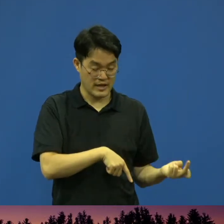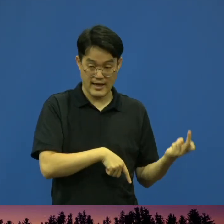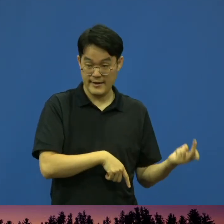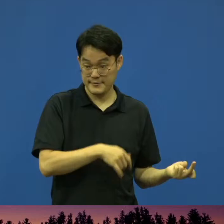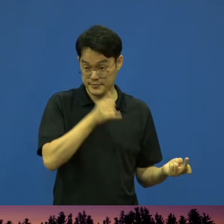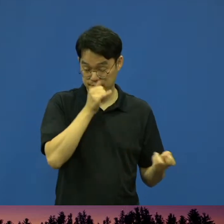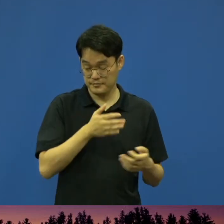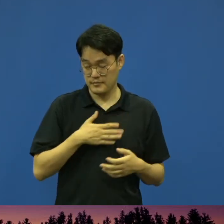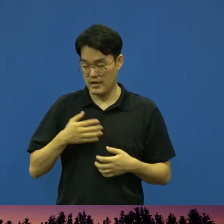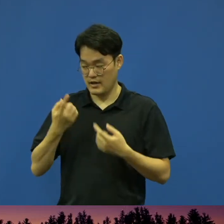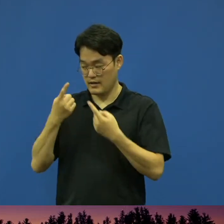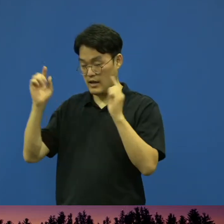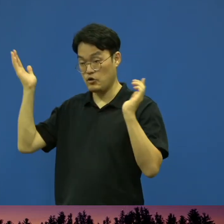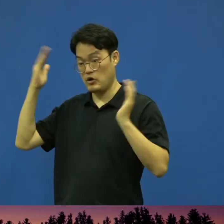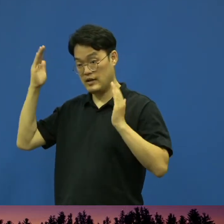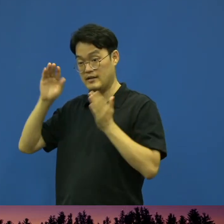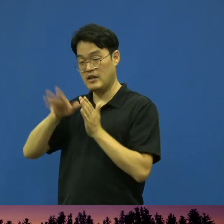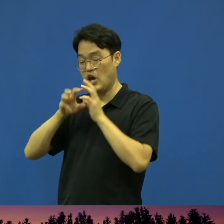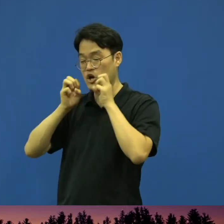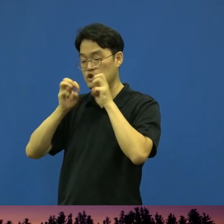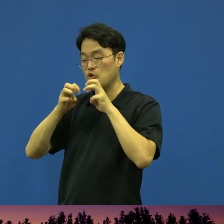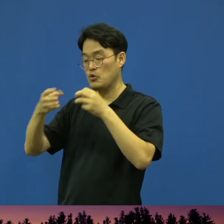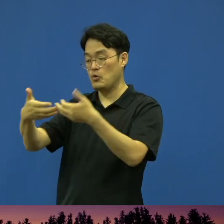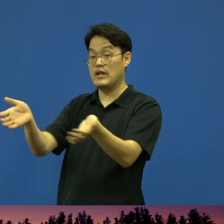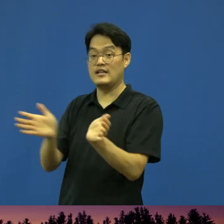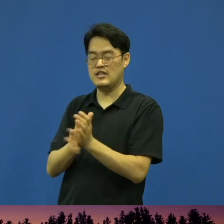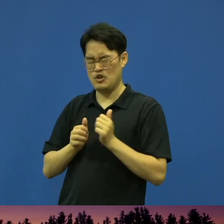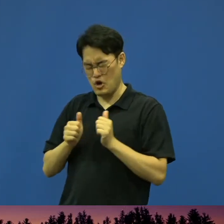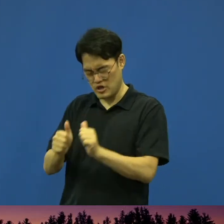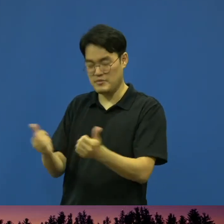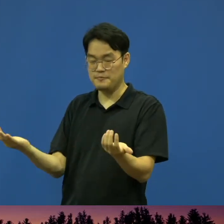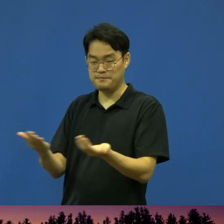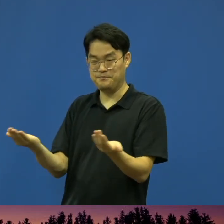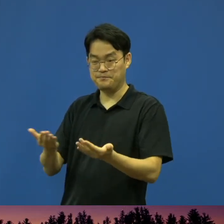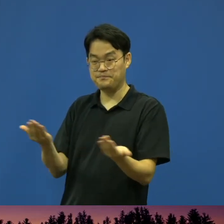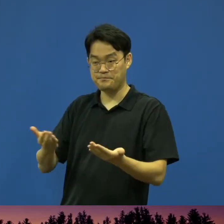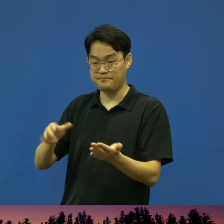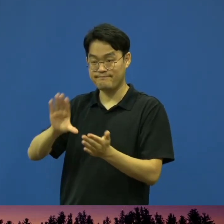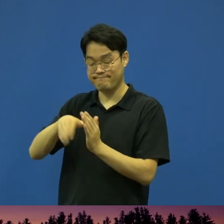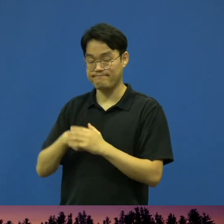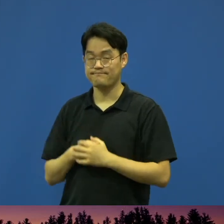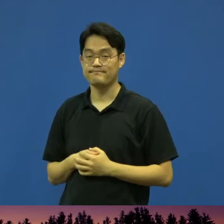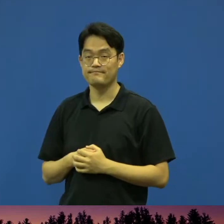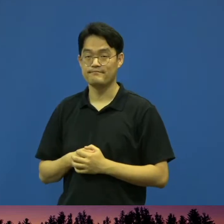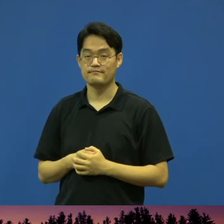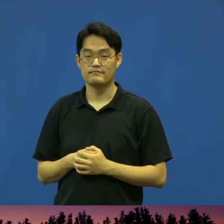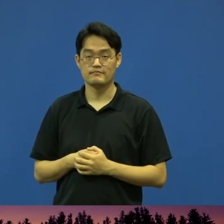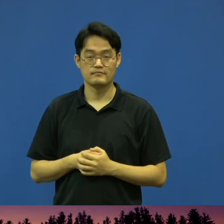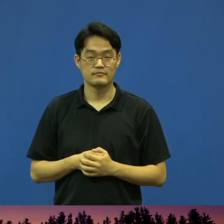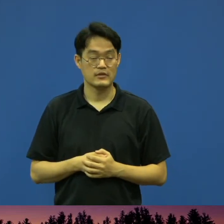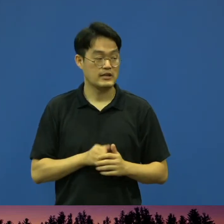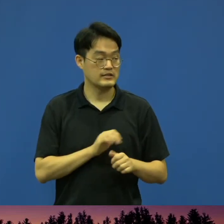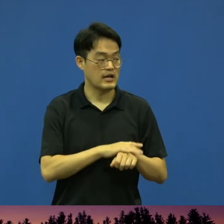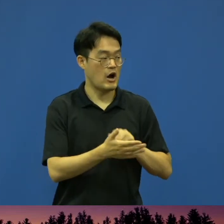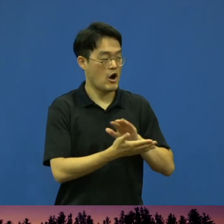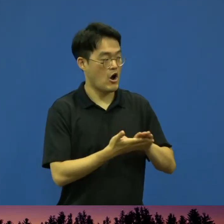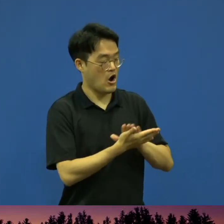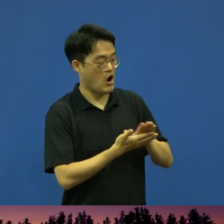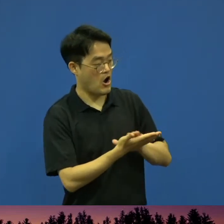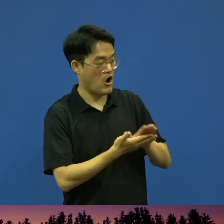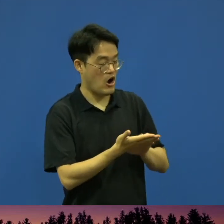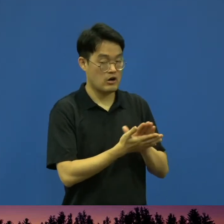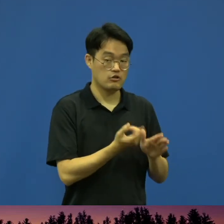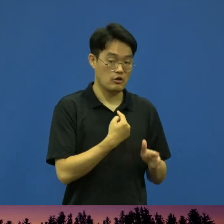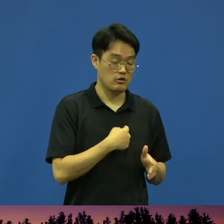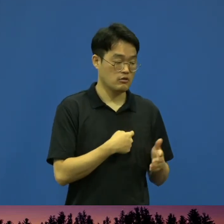제가 대학생 시절에 선교단체를 참 열심히 섬기고 있을 그때였습니다. 이 잘 뛰어다니던 이종 사촌 동생이